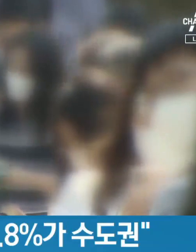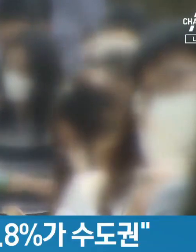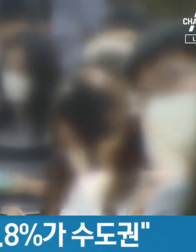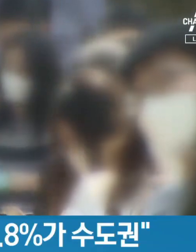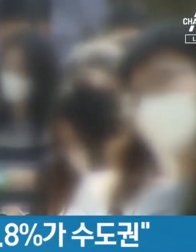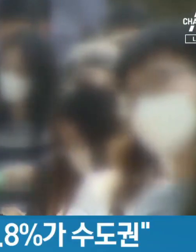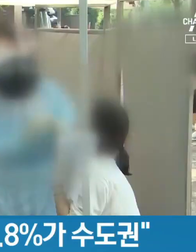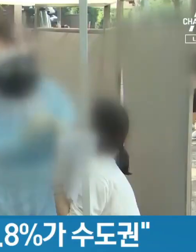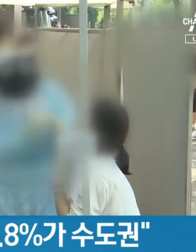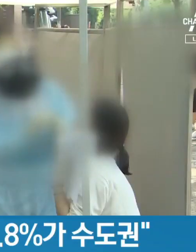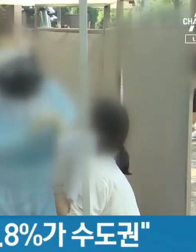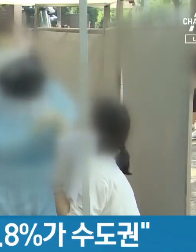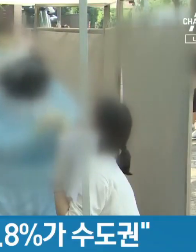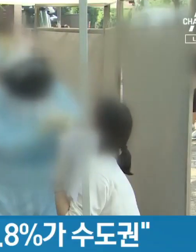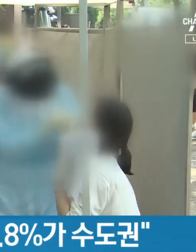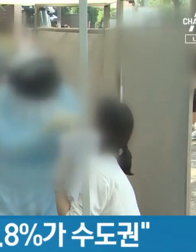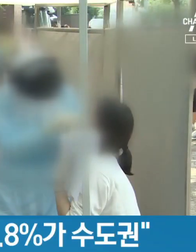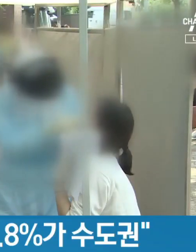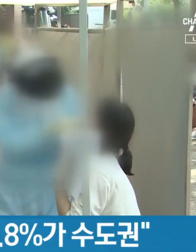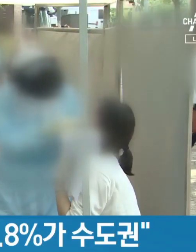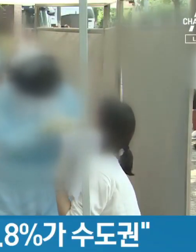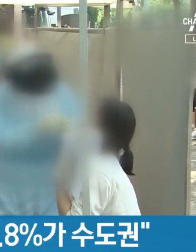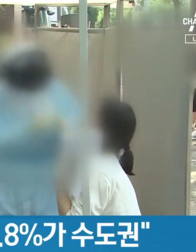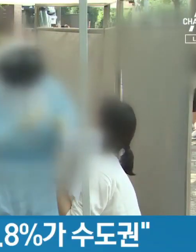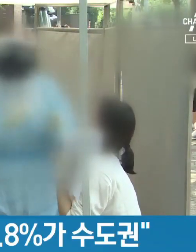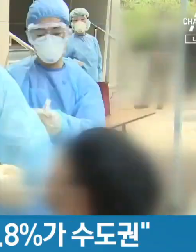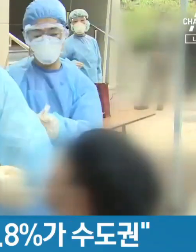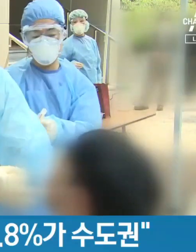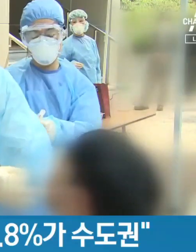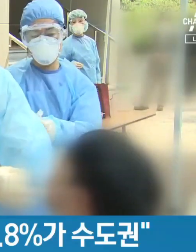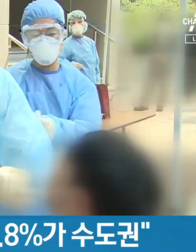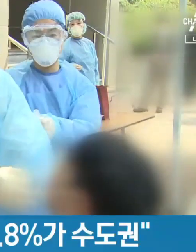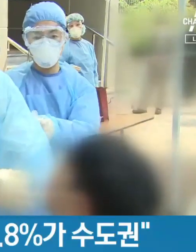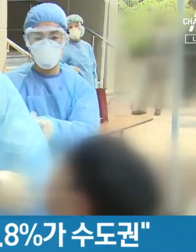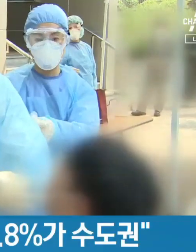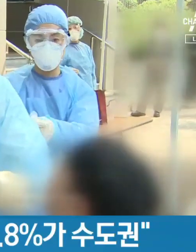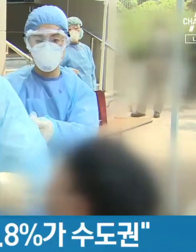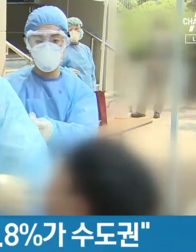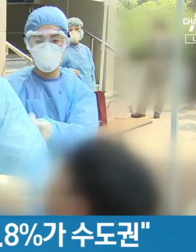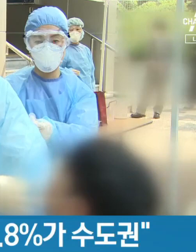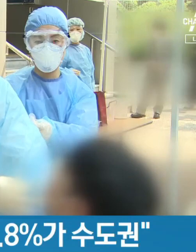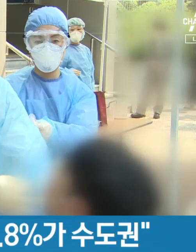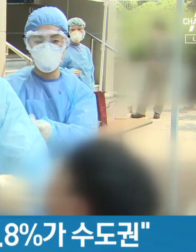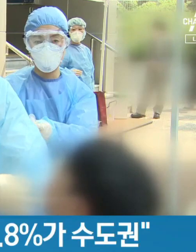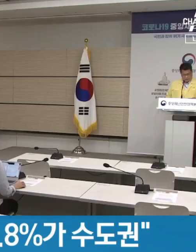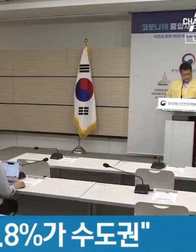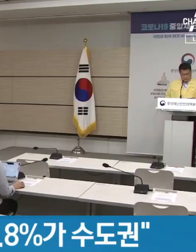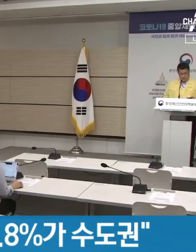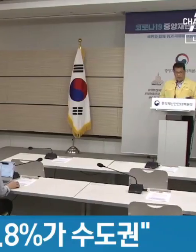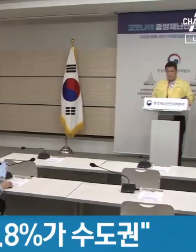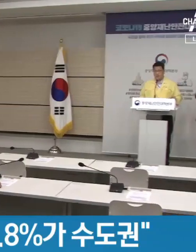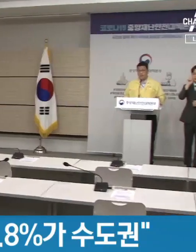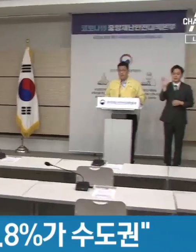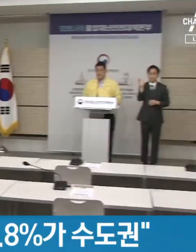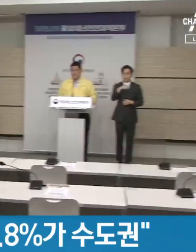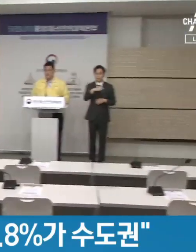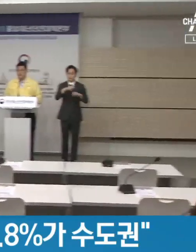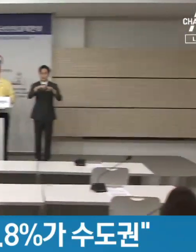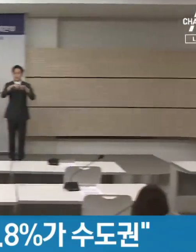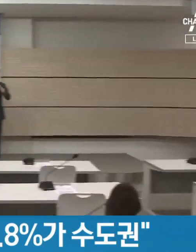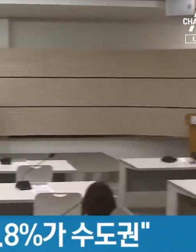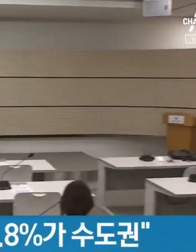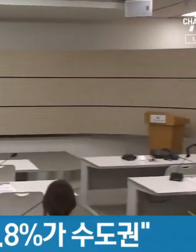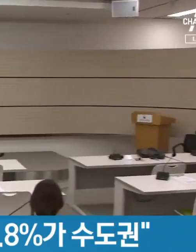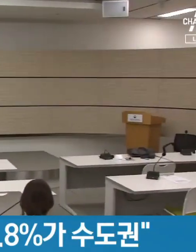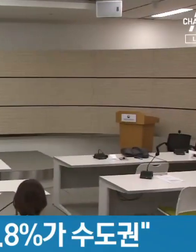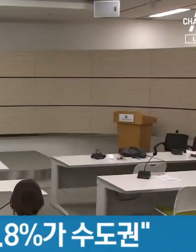이달 들어 코로나19 신규 확진자의 96.8%가 수도권에서 발생했다고 중앙재난안전대책본부가